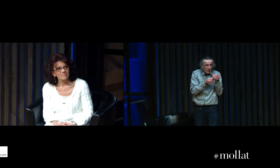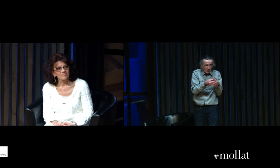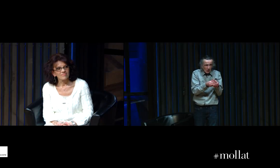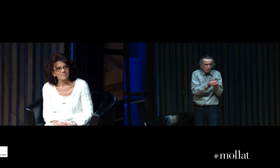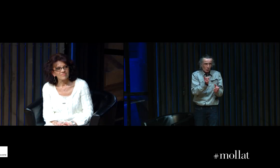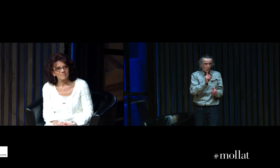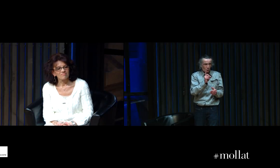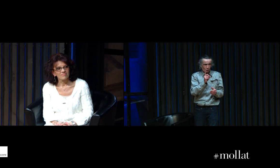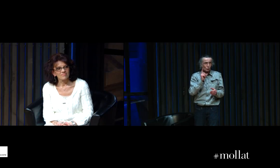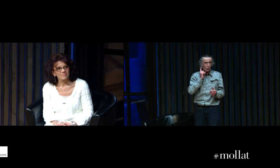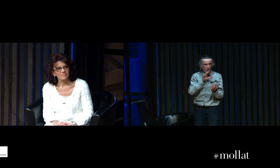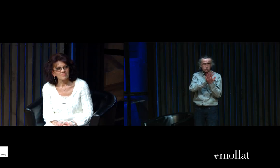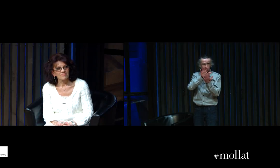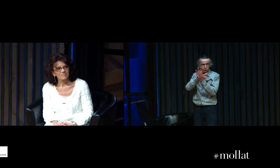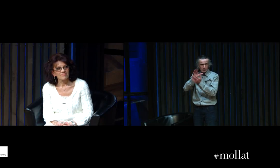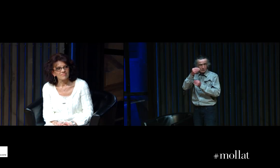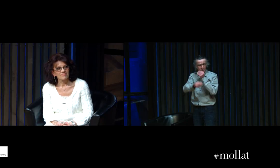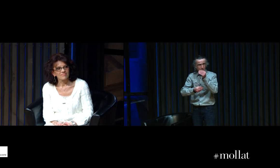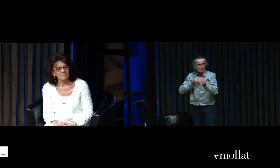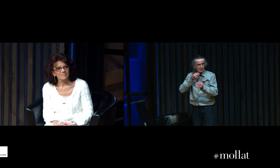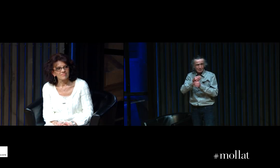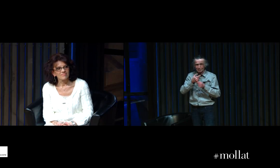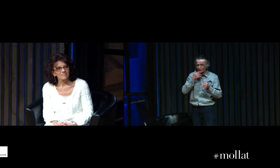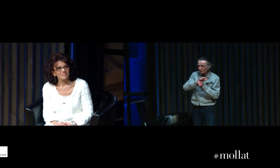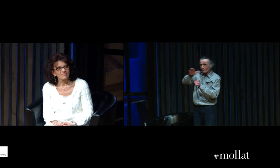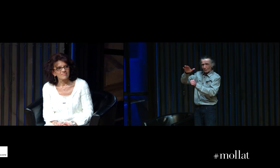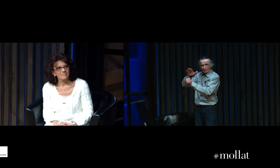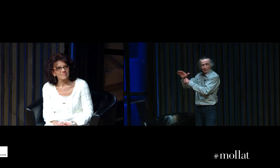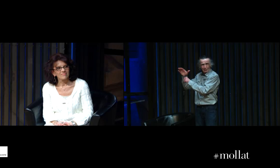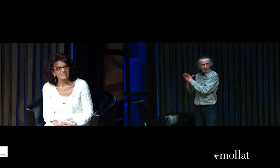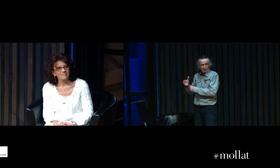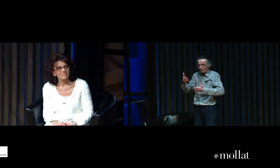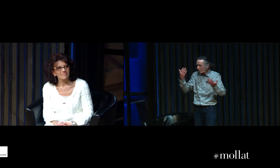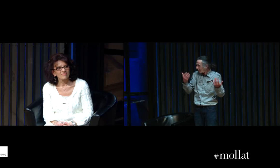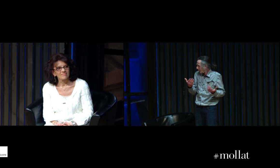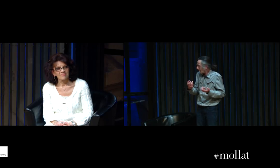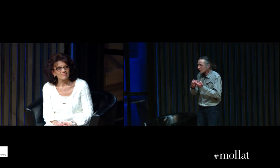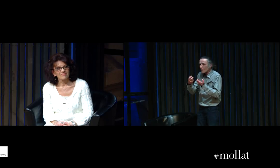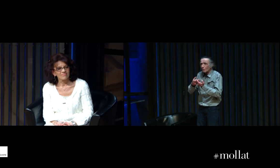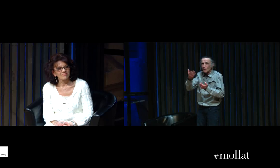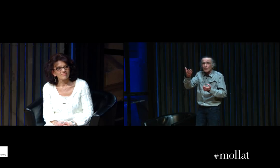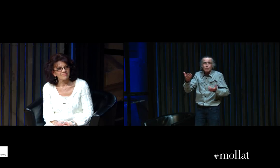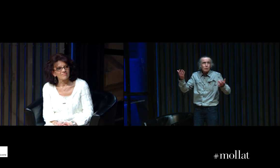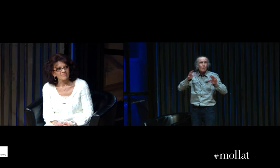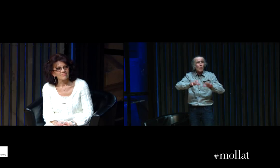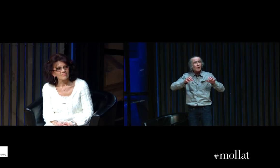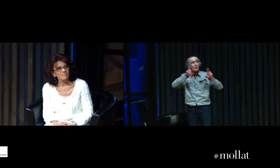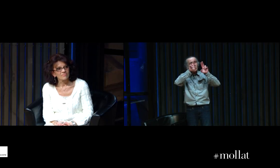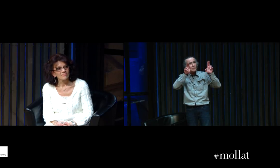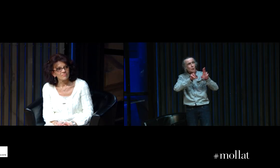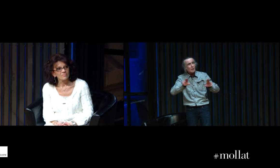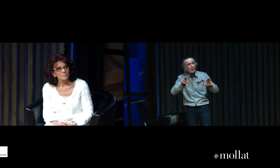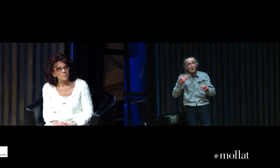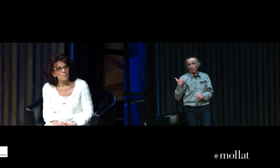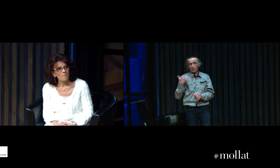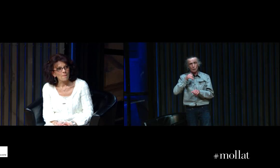langue-là. Les sourds, c'est pas un petit monde, c'est pas ce qu'on appelle... On est aussi surtout des voyageurs, on peut